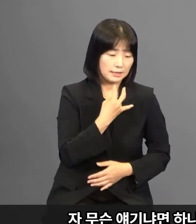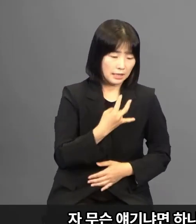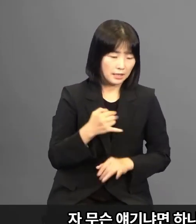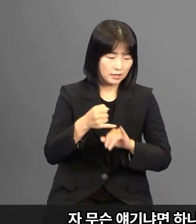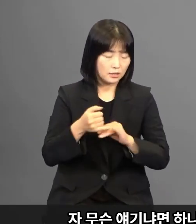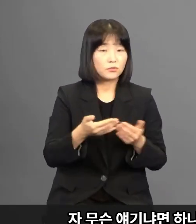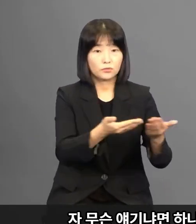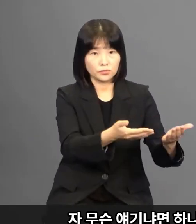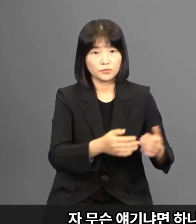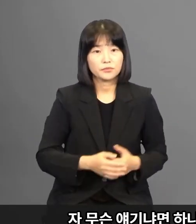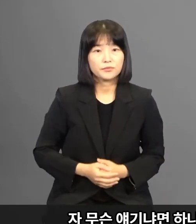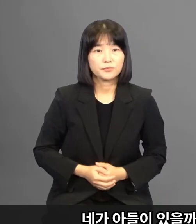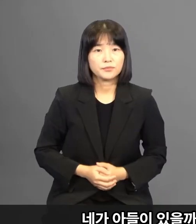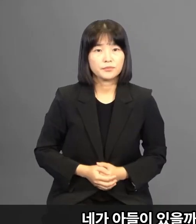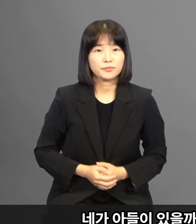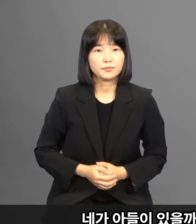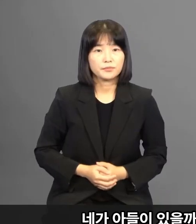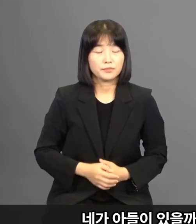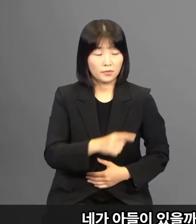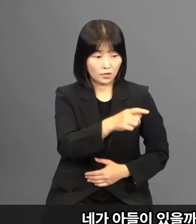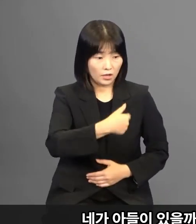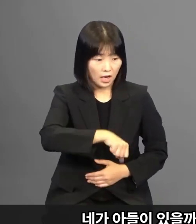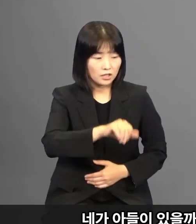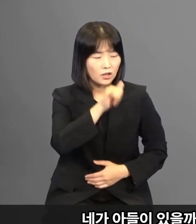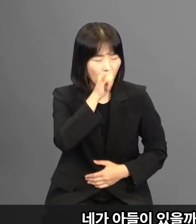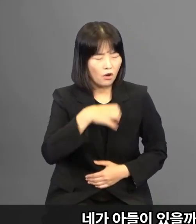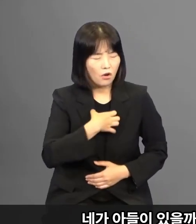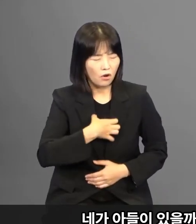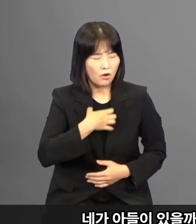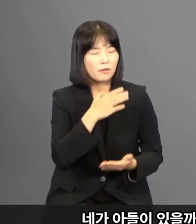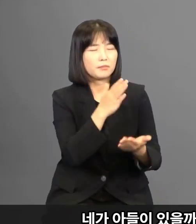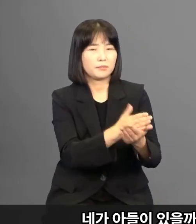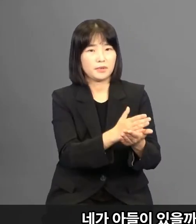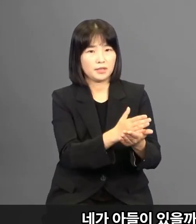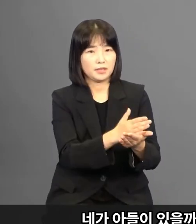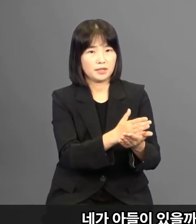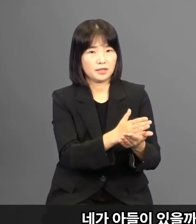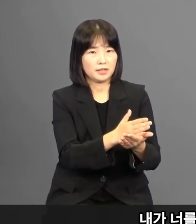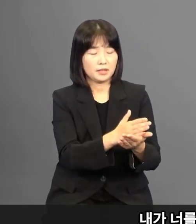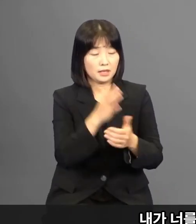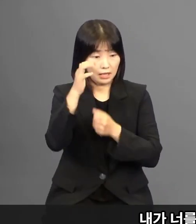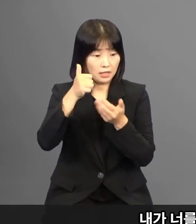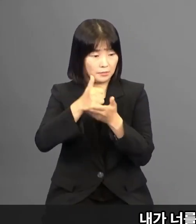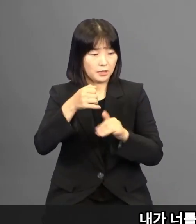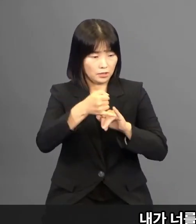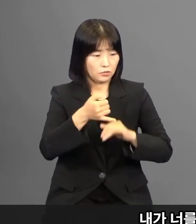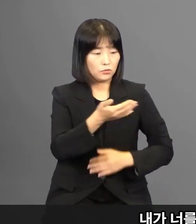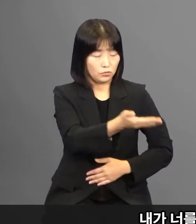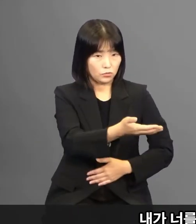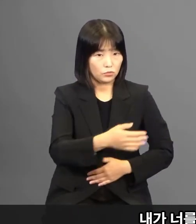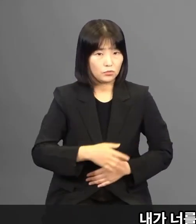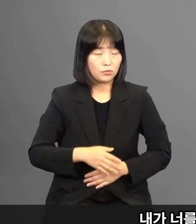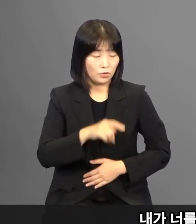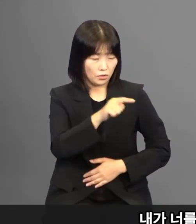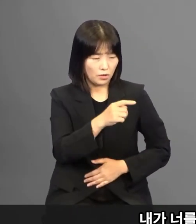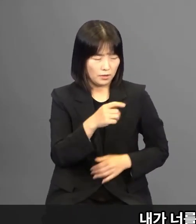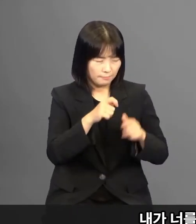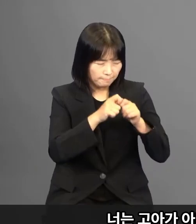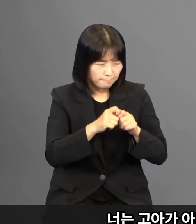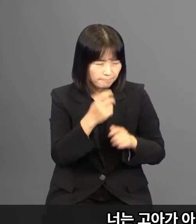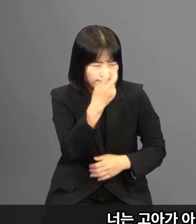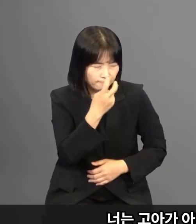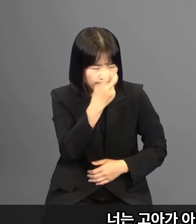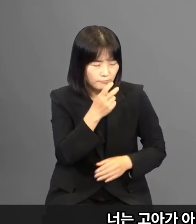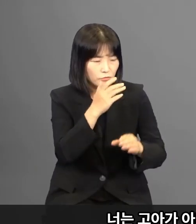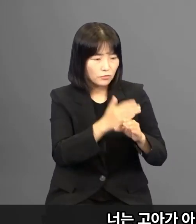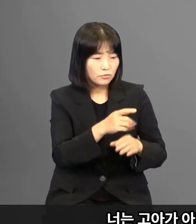거예요. 너가 아들이 있을 거야. 염려하지 말아라. 내가 약속할게. 내가 너를 세심하게 돌보고 있어.